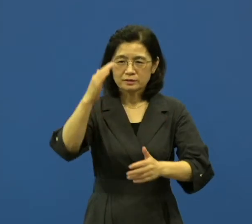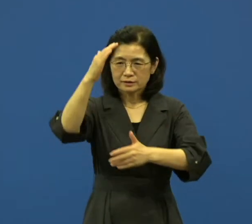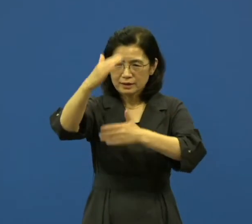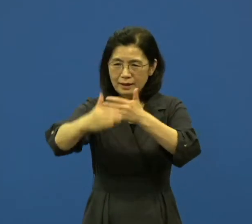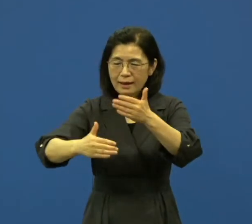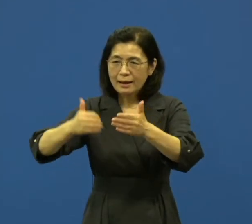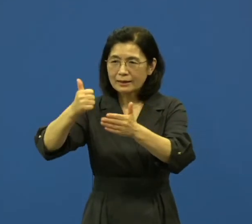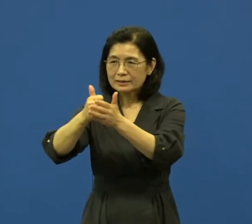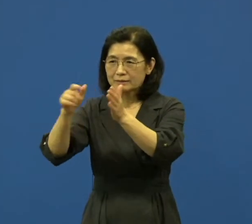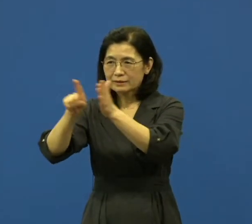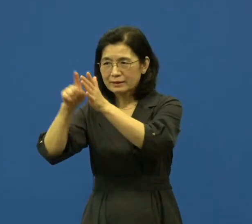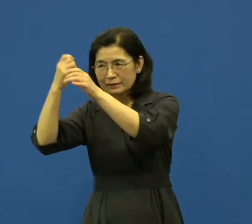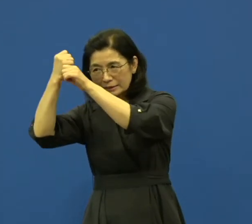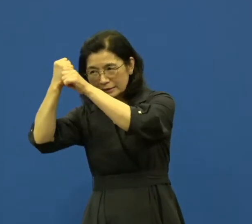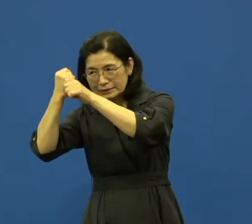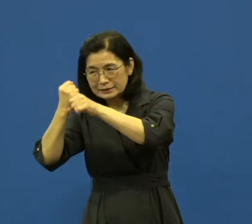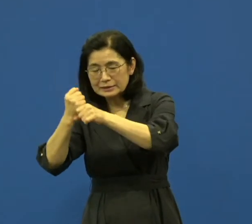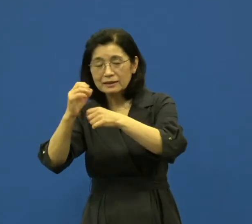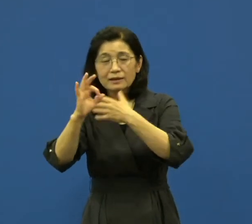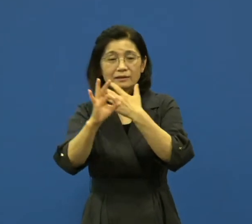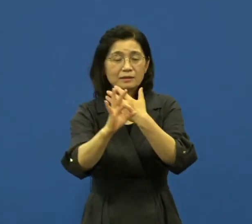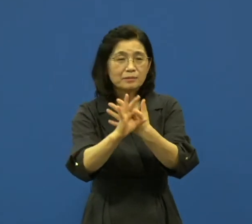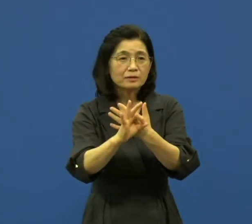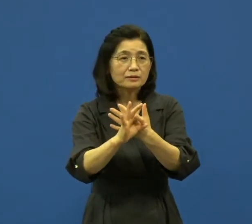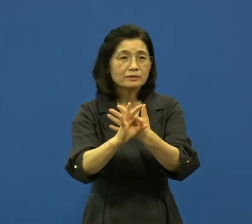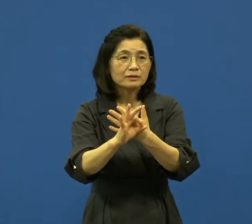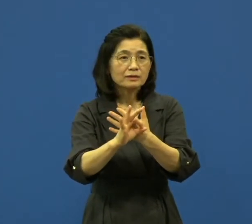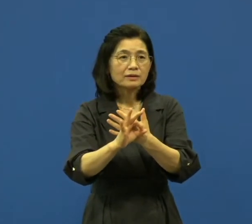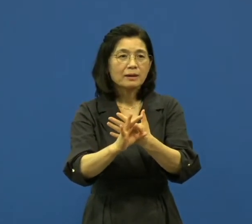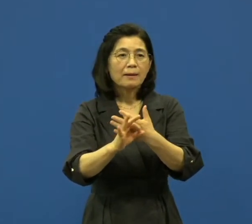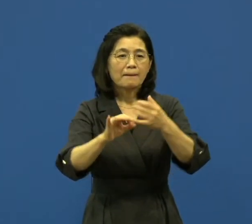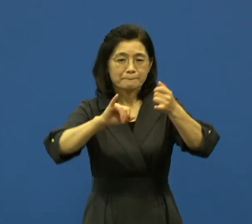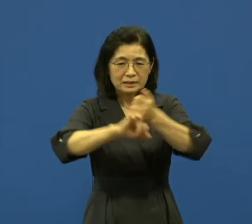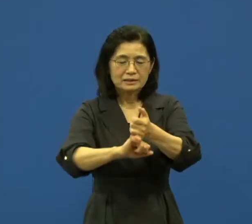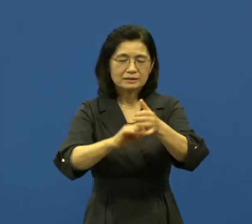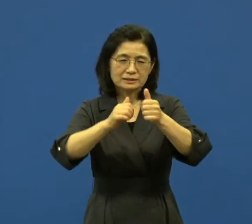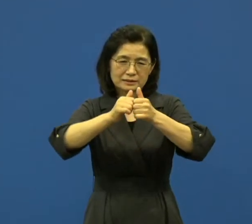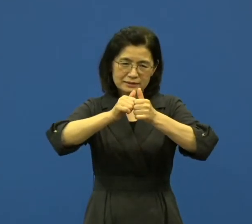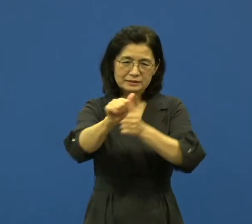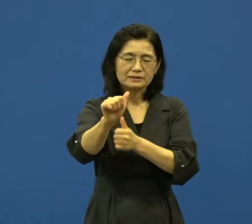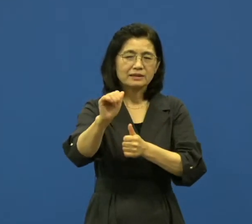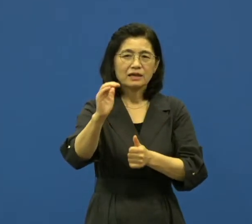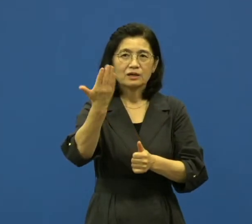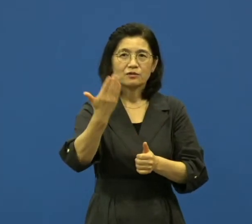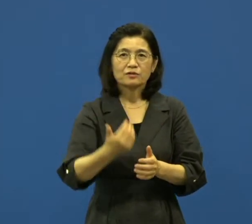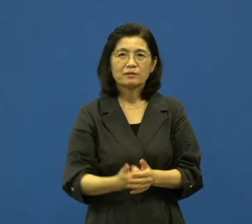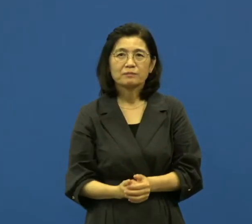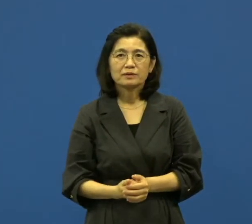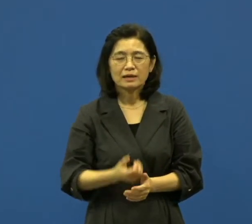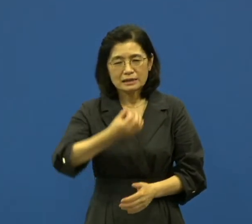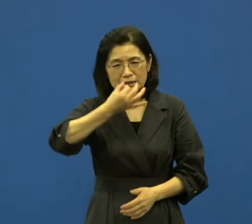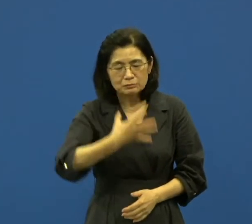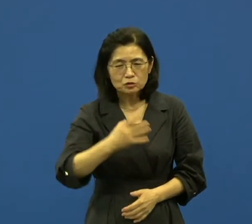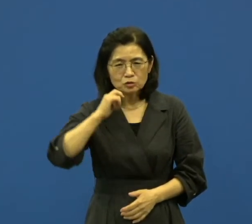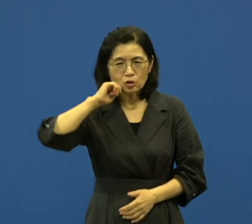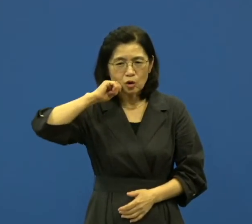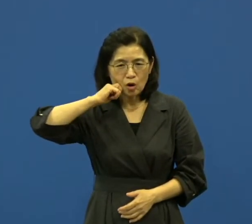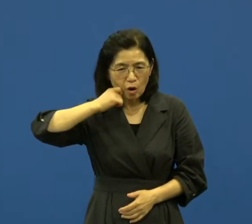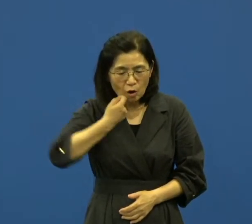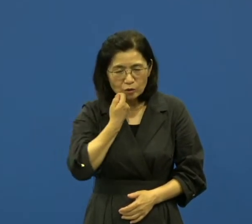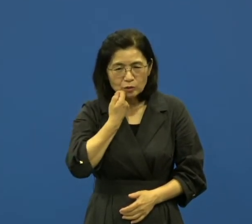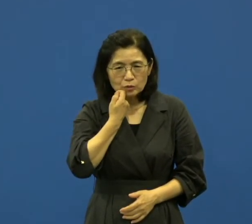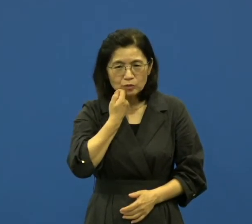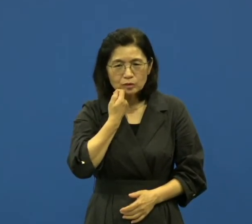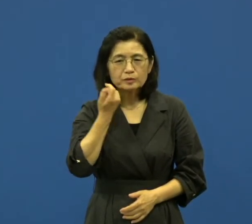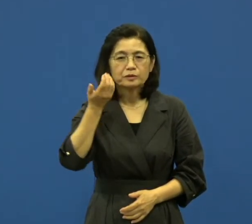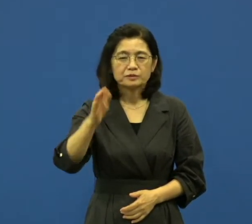있기만 하면 이기게 된다는 것입니다. 믿음이 무엇입니까? 하나님에게 붙어 있는 것. 아무리 힘들고 어렵고 눈에 보이는 게